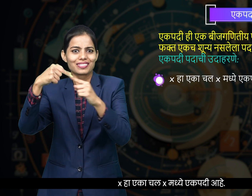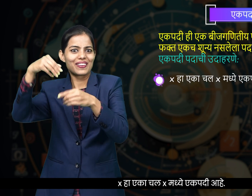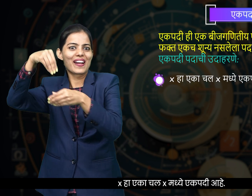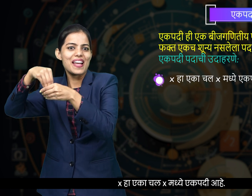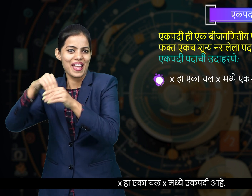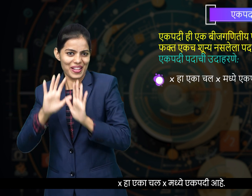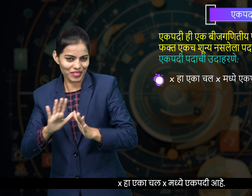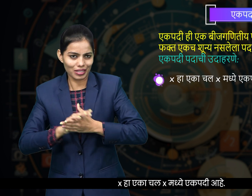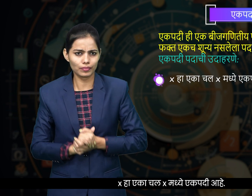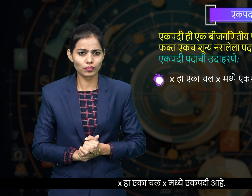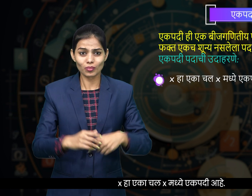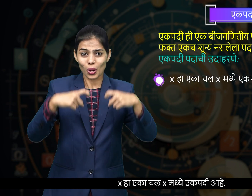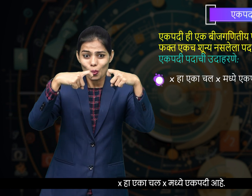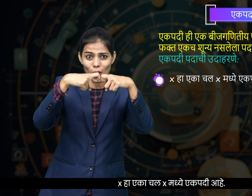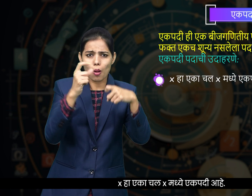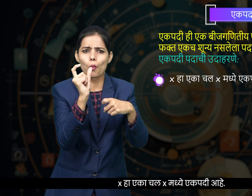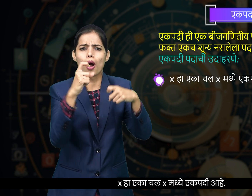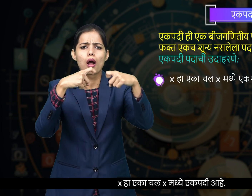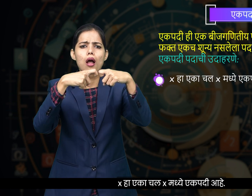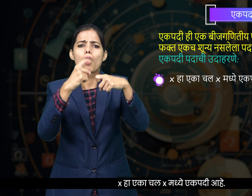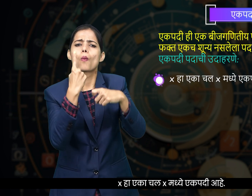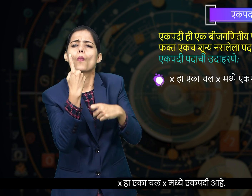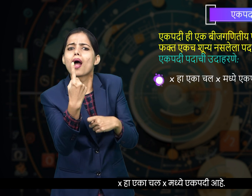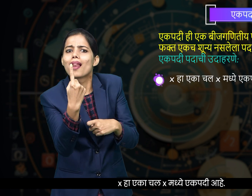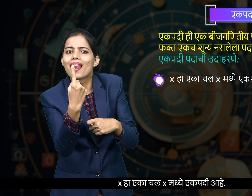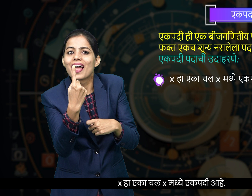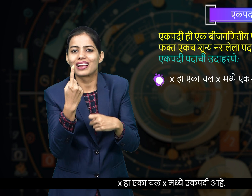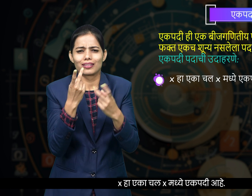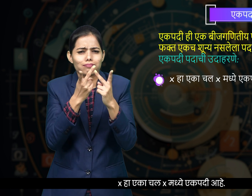x हा एका चल x मध्ये एकपदी आहे.